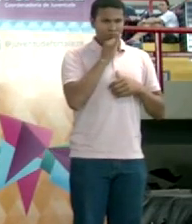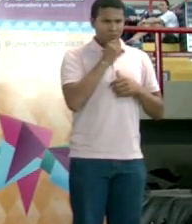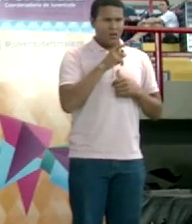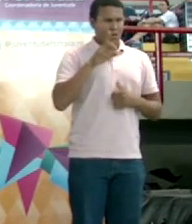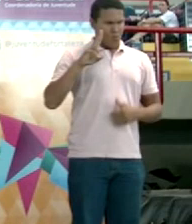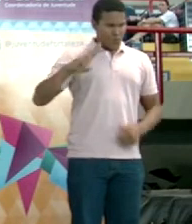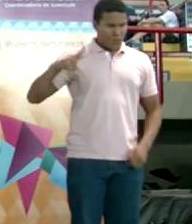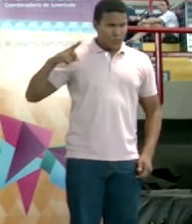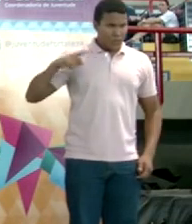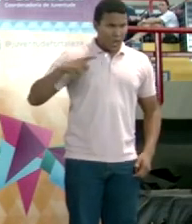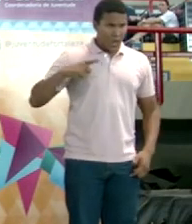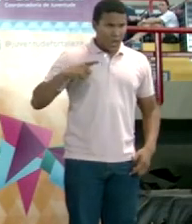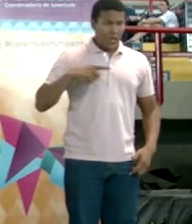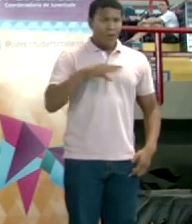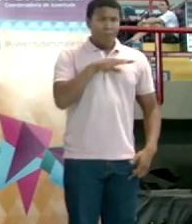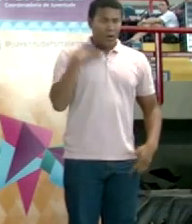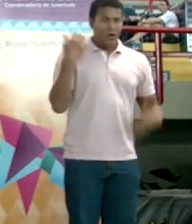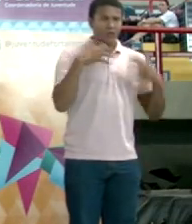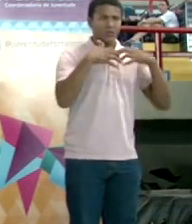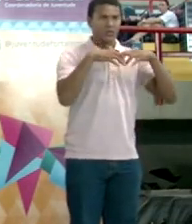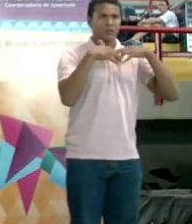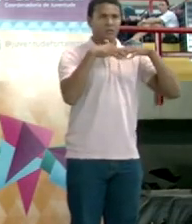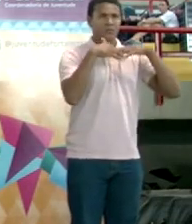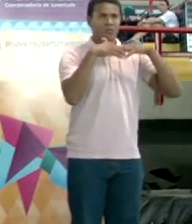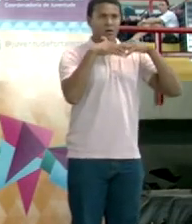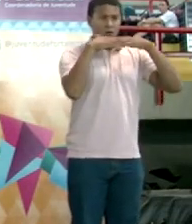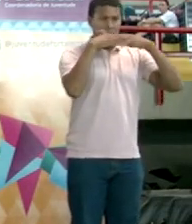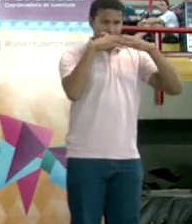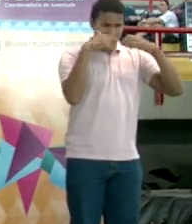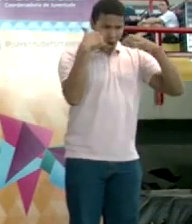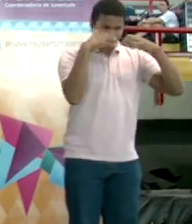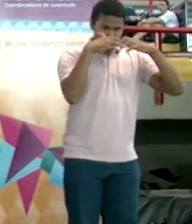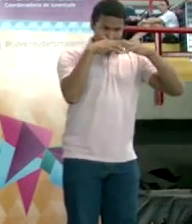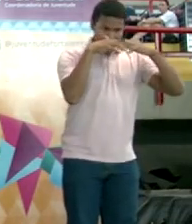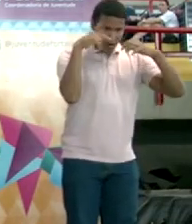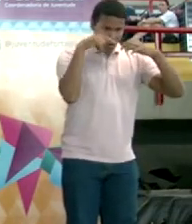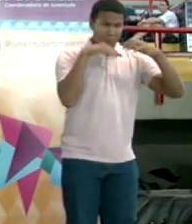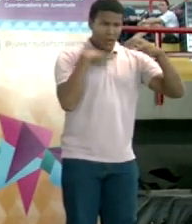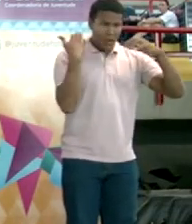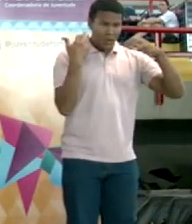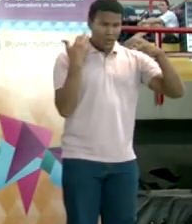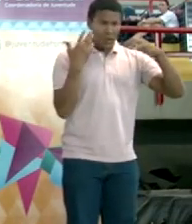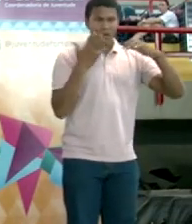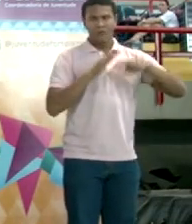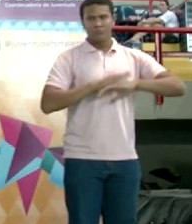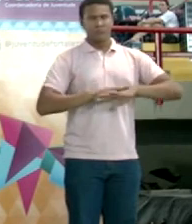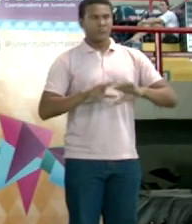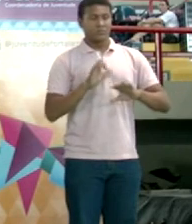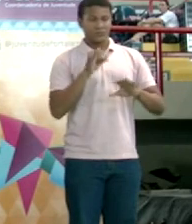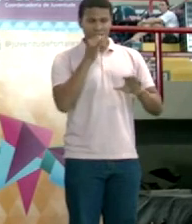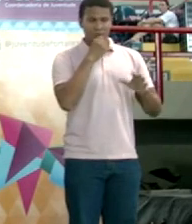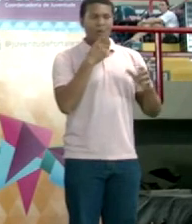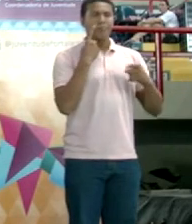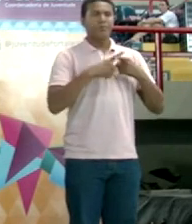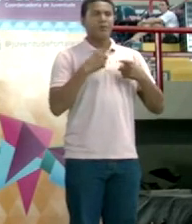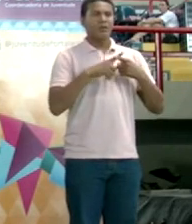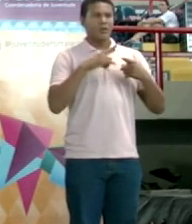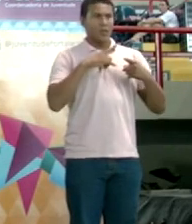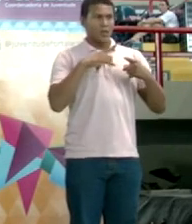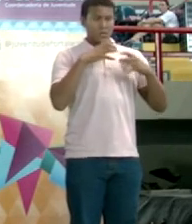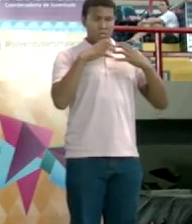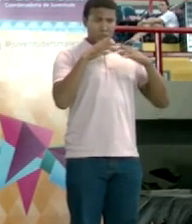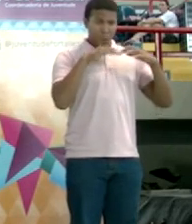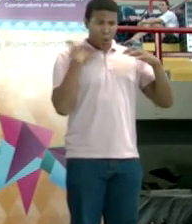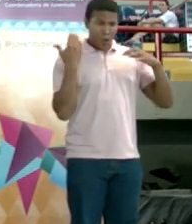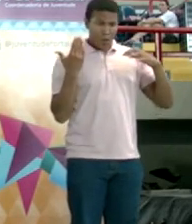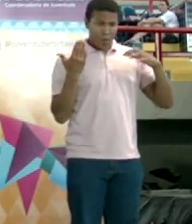há a morte cerebral, né, deverá também existir o nascimento cerebral. Então, como não tem